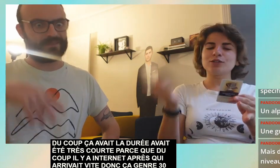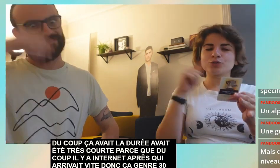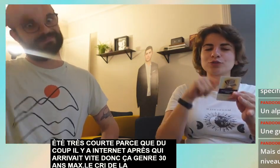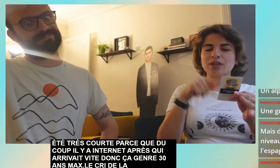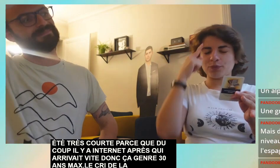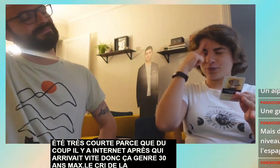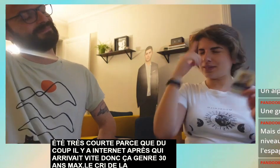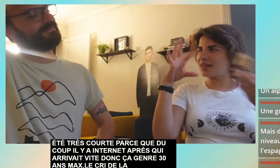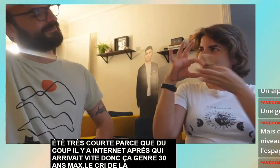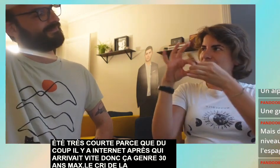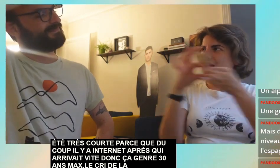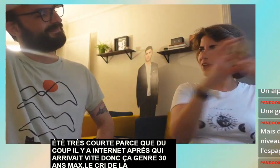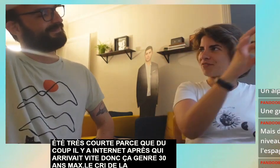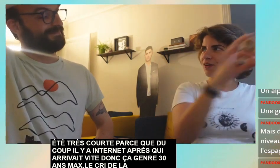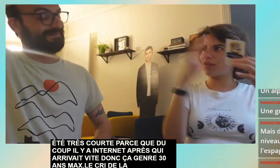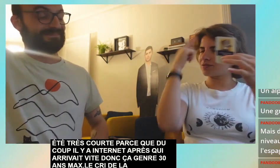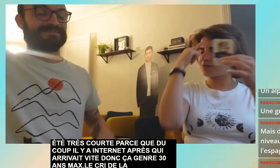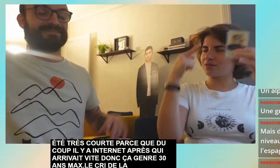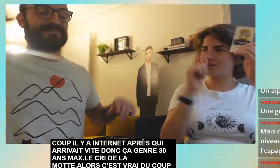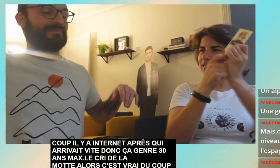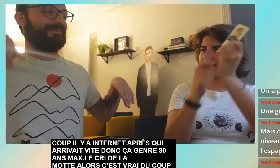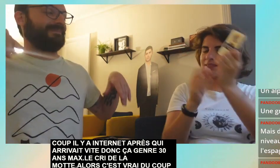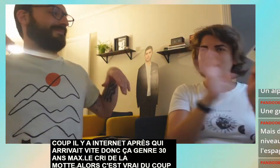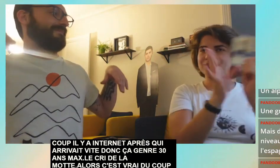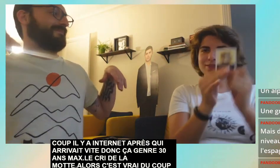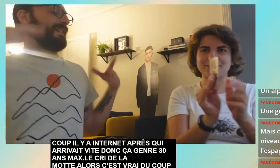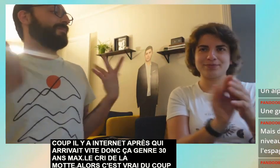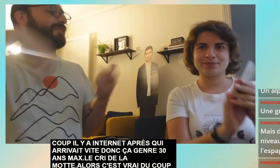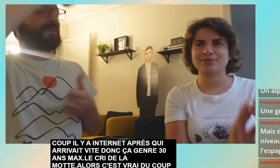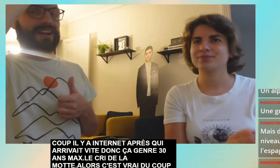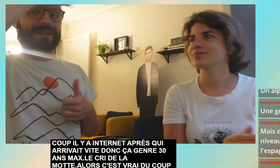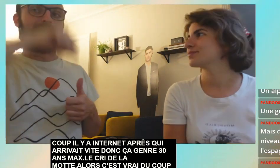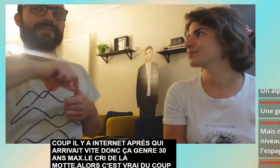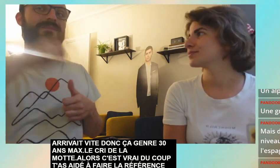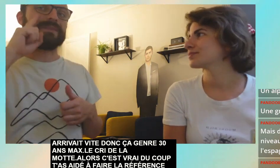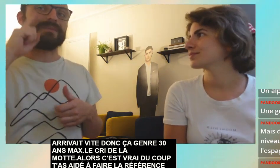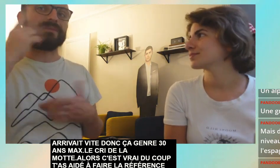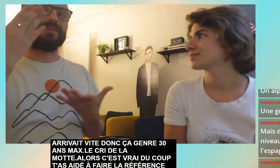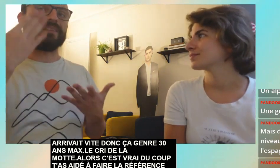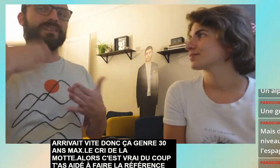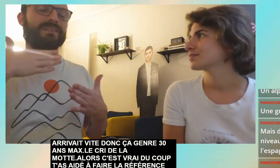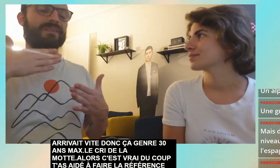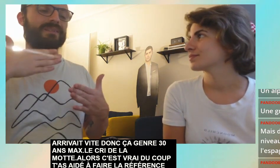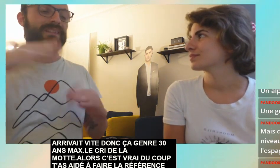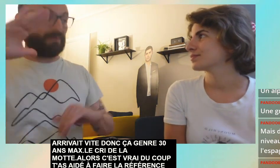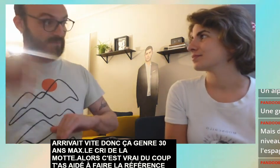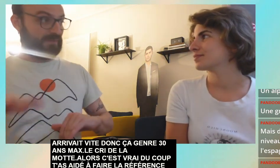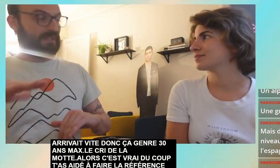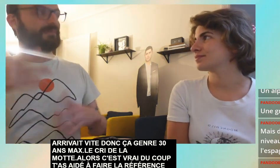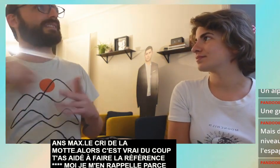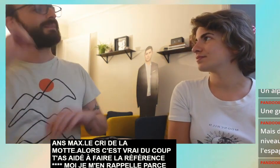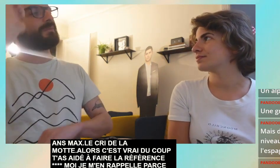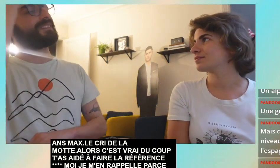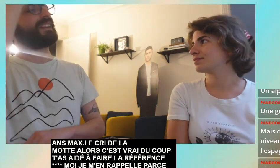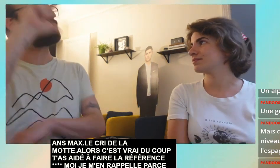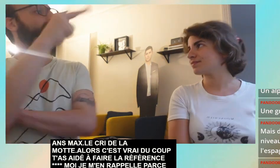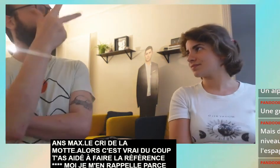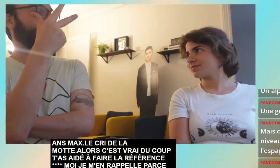Du coup, t'as aidé à faire la référence Moi, je m'en rappelle parce que du coup, en étant petit, c'était mon stage au 3e,